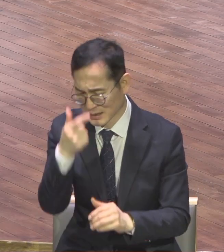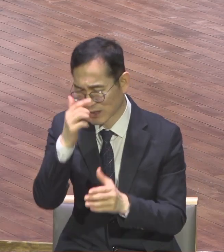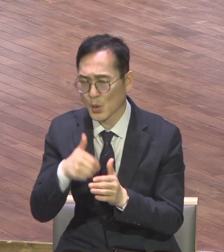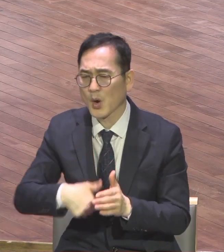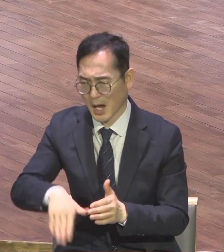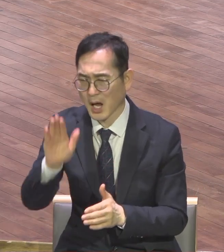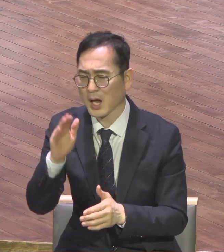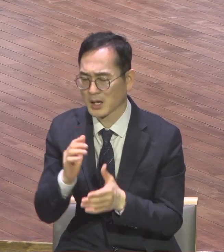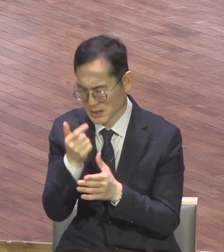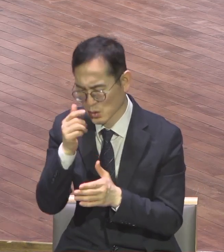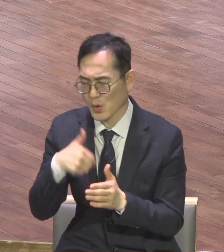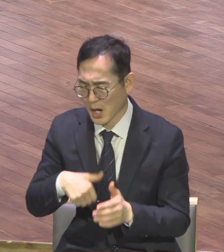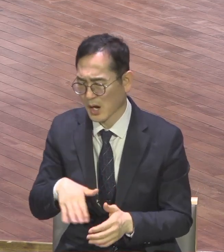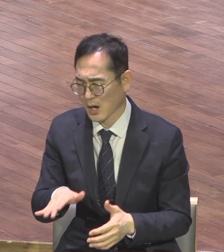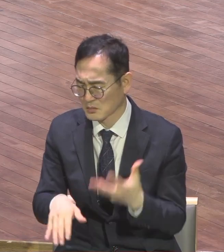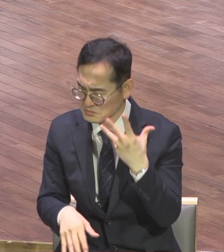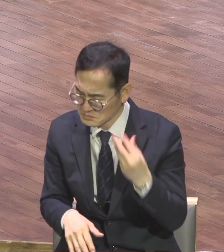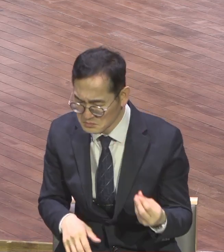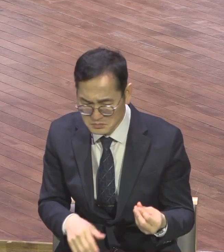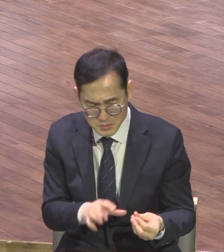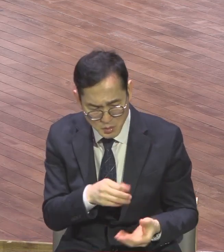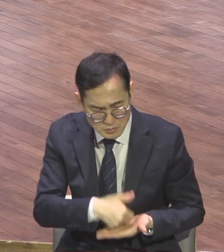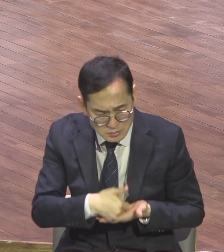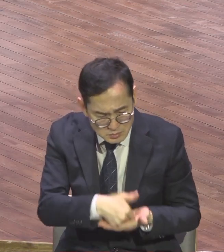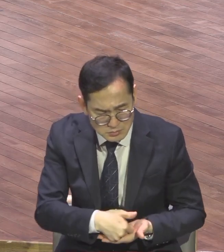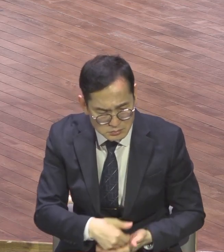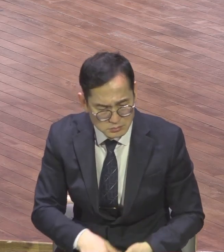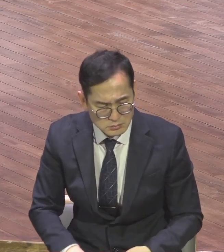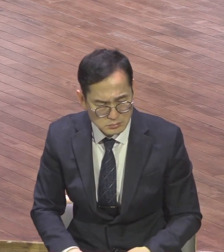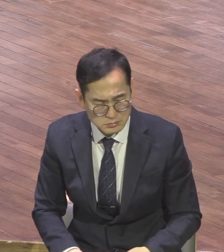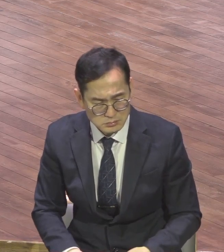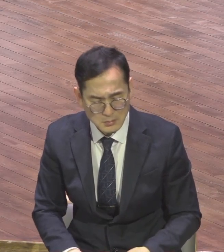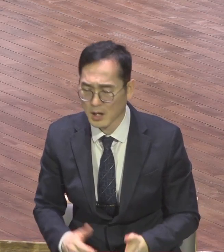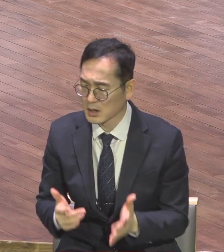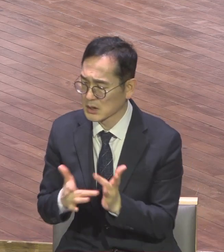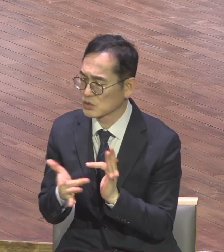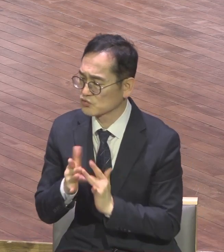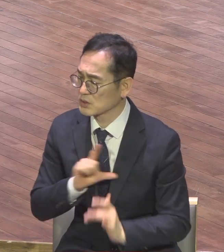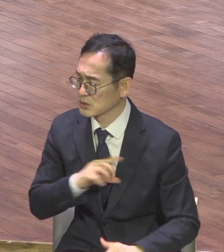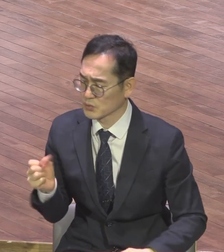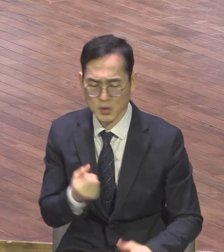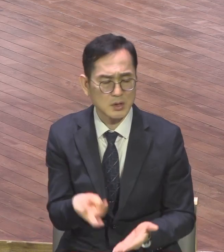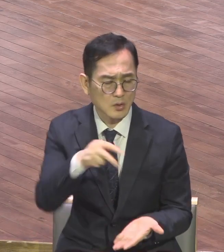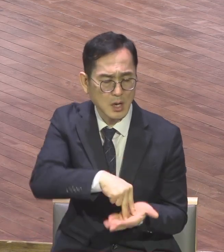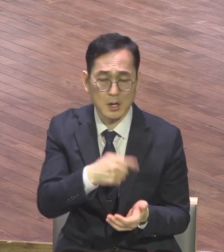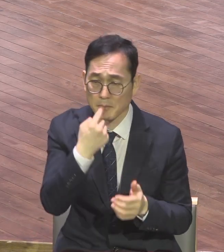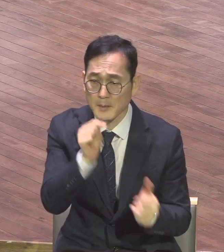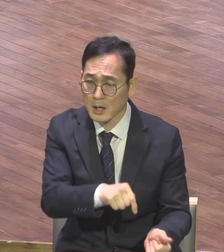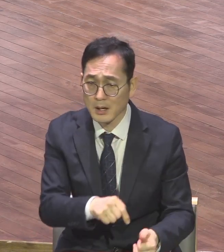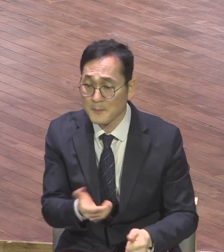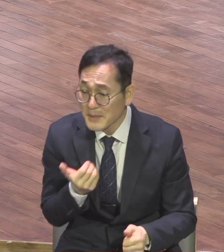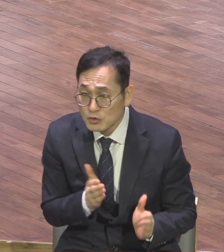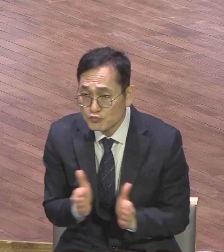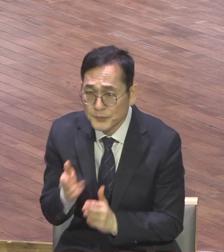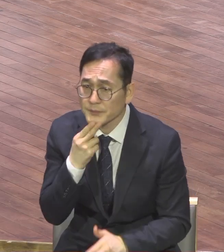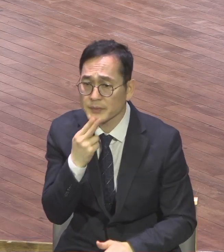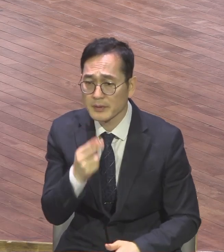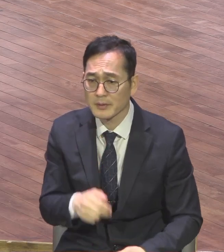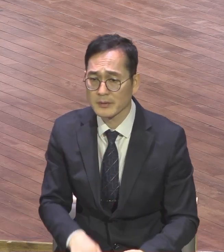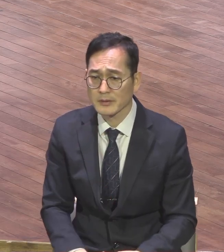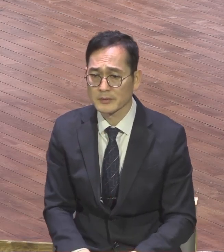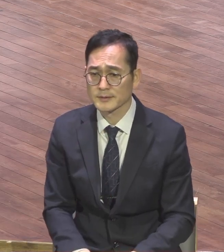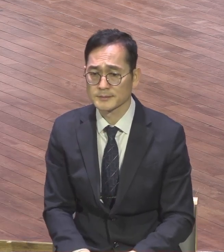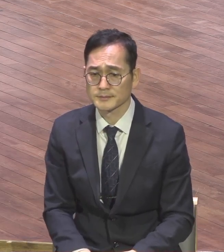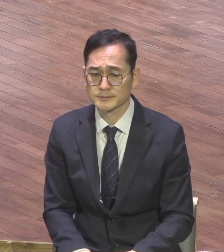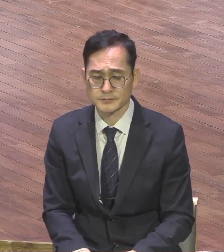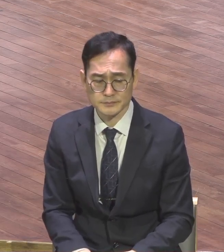하니까 성전 미문 앞에서 구걸을 하니까 그냥 쳐다보고 그냥 말한 것밖에 없는 거예요. 뭐 준비 기도했습니까? 집중